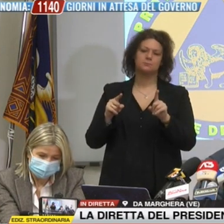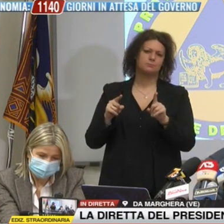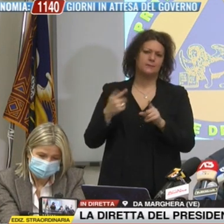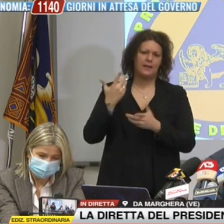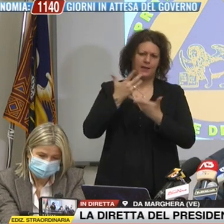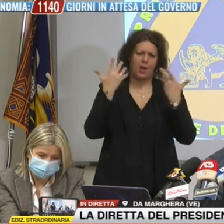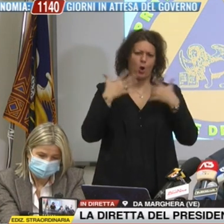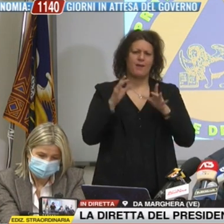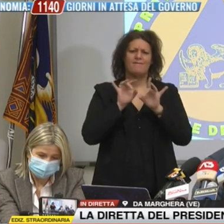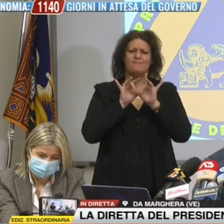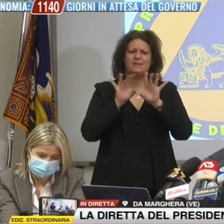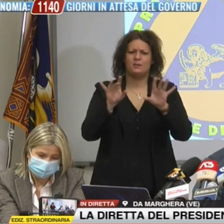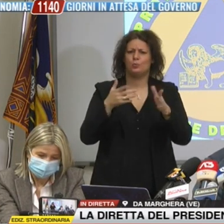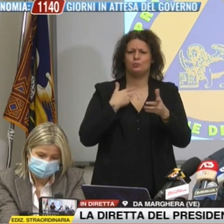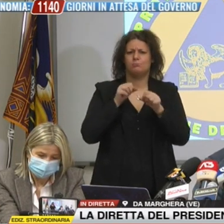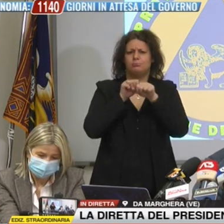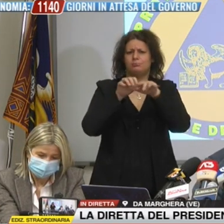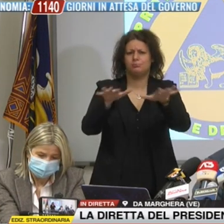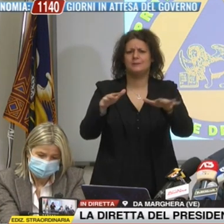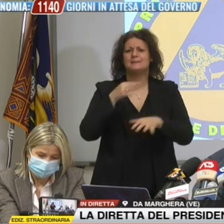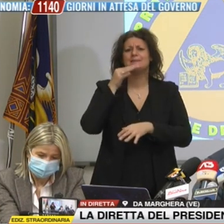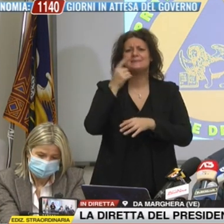trasmette. Si trasmette vuol dire che c'è contatto